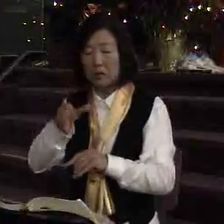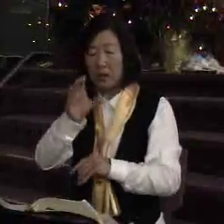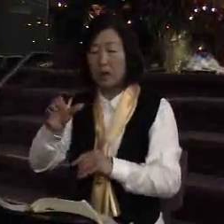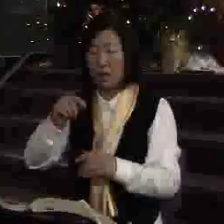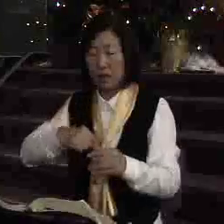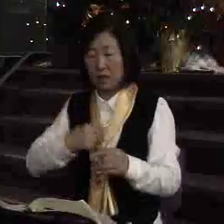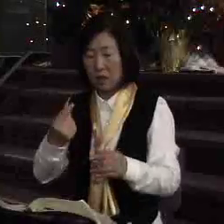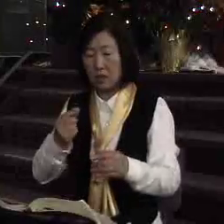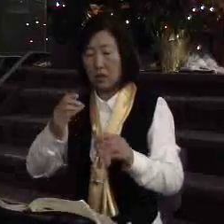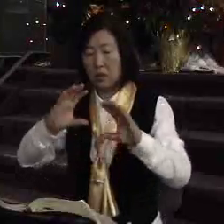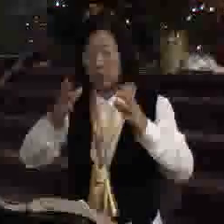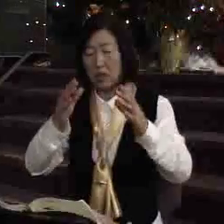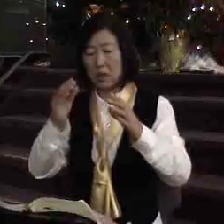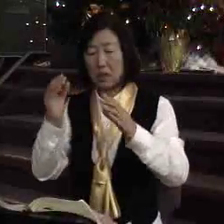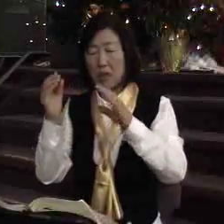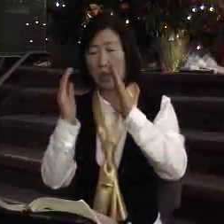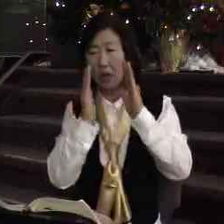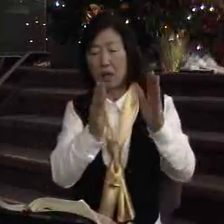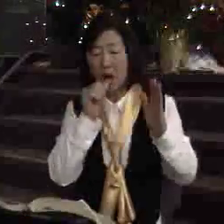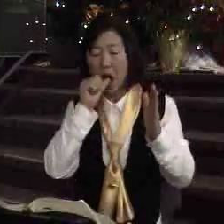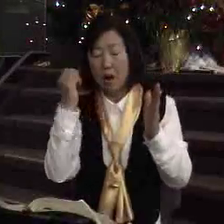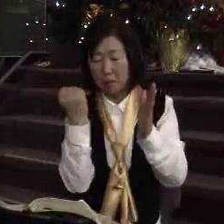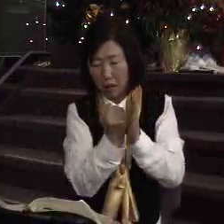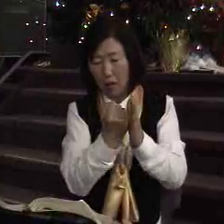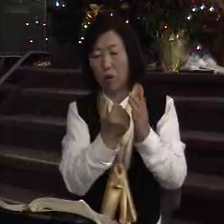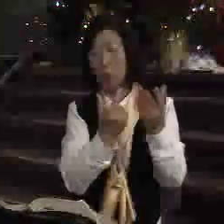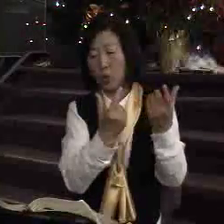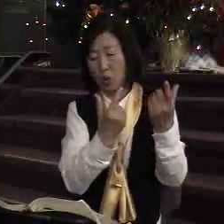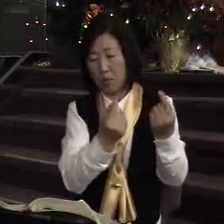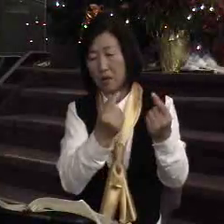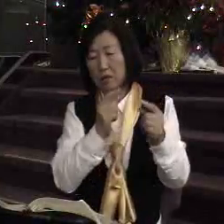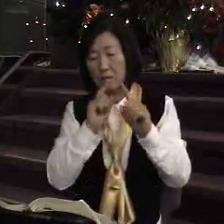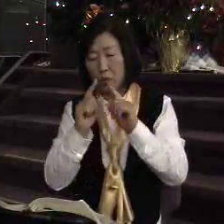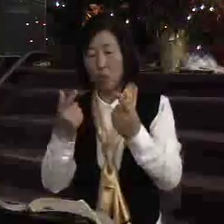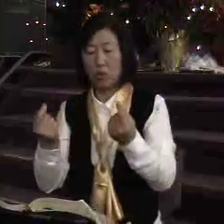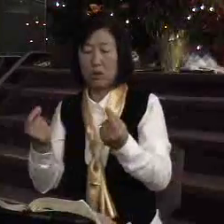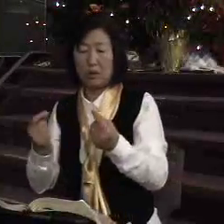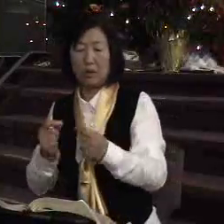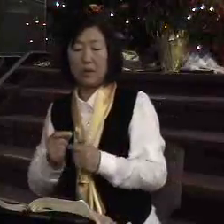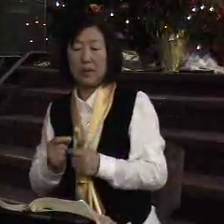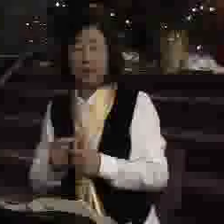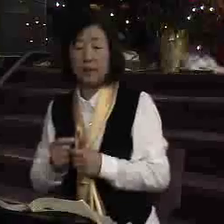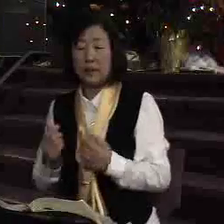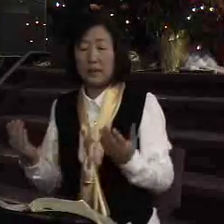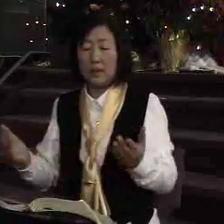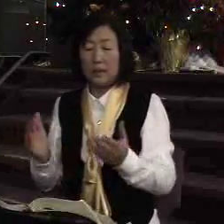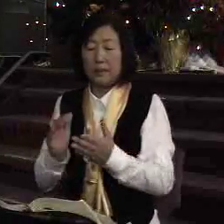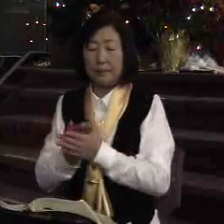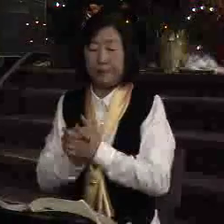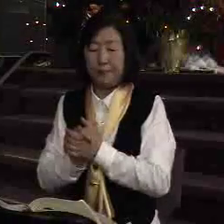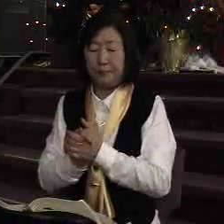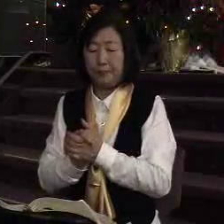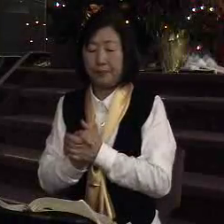자신을 세상을 향해 못 박는 거라고 말씀하시고 있습니다.